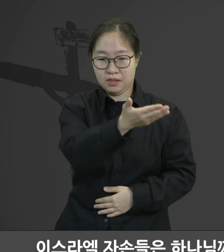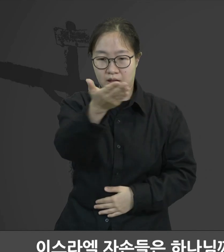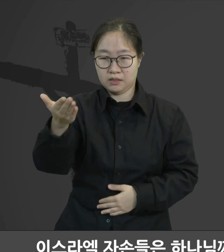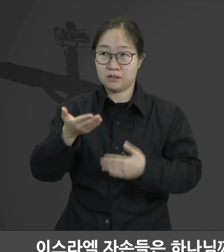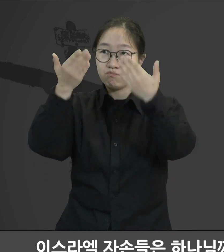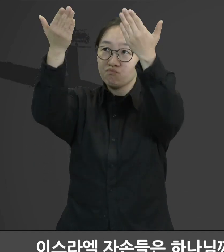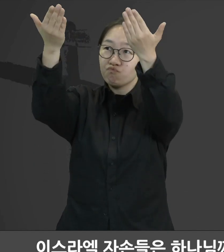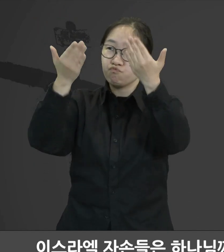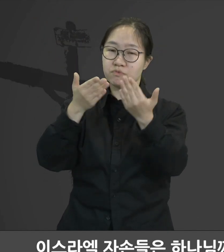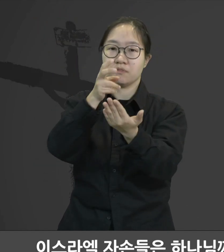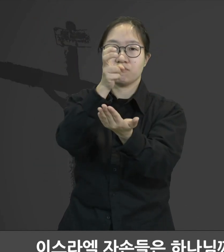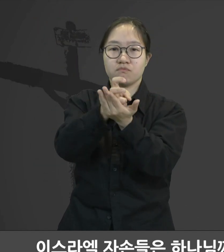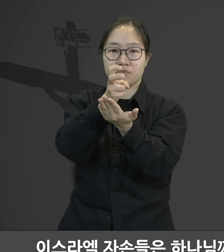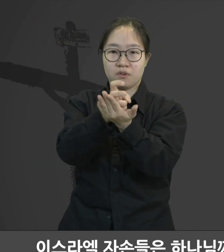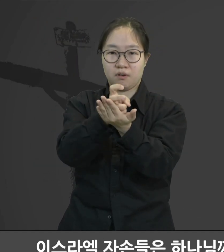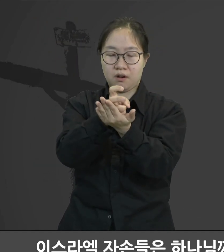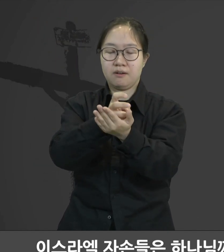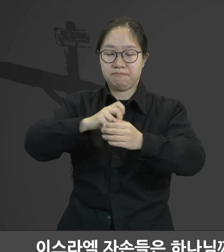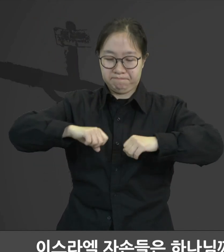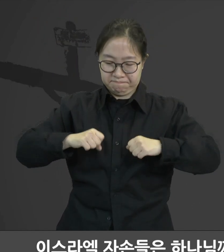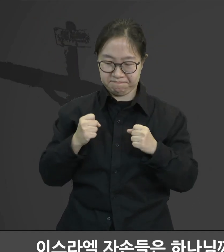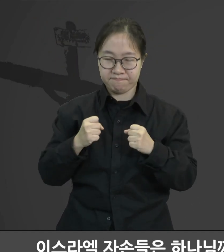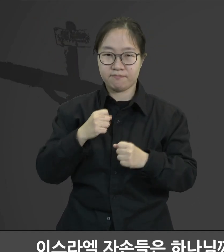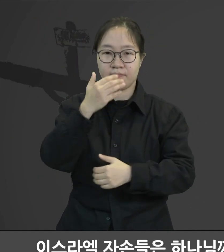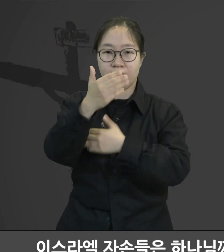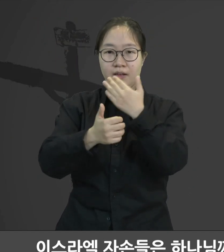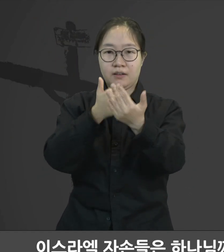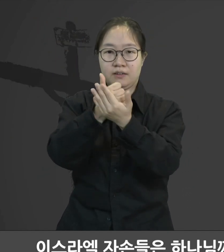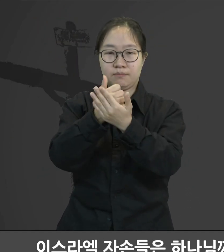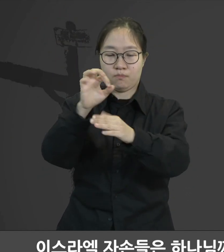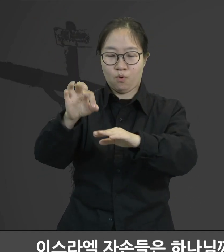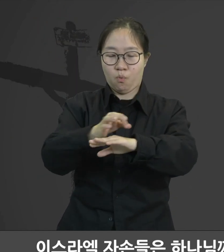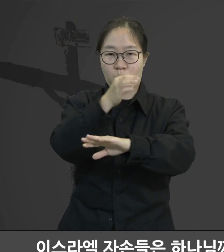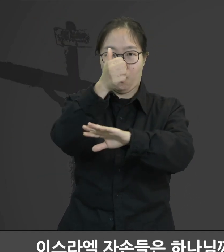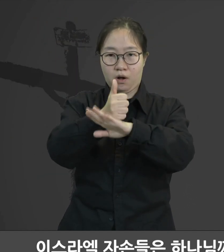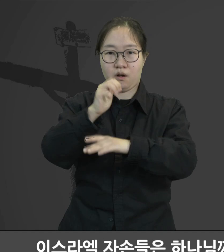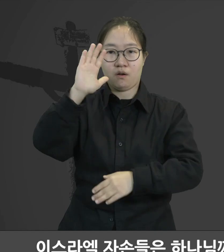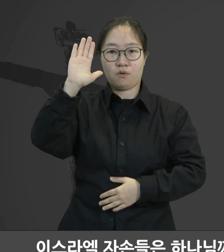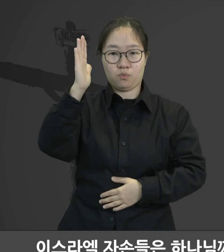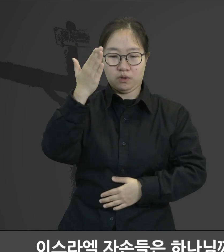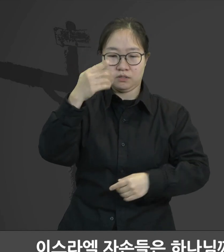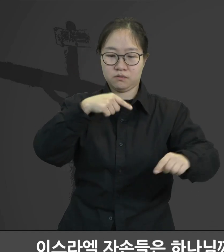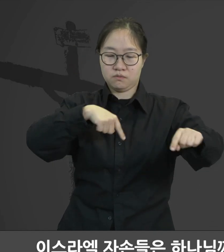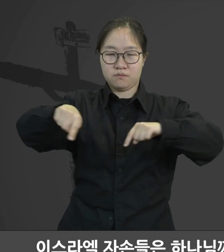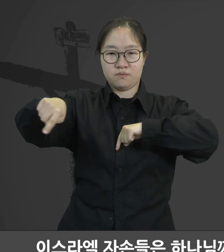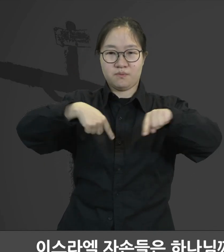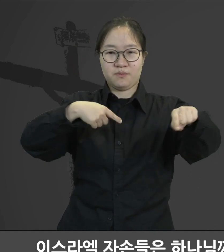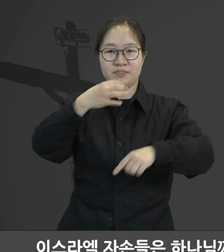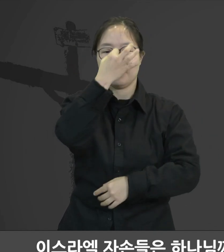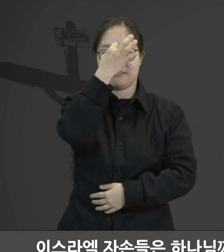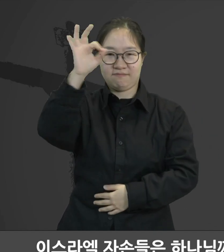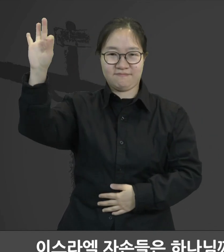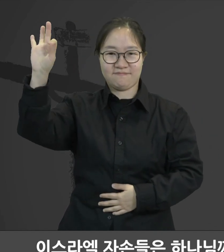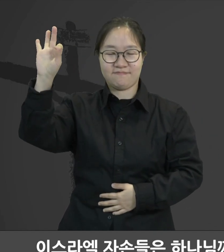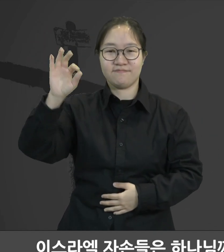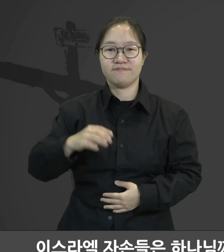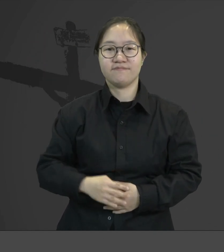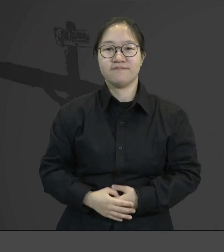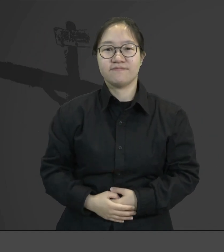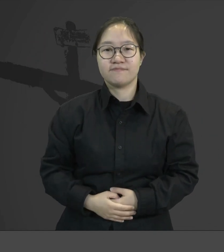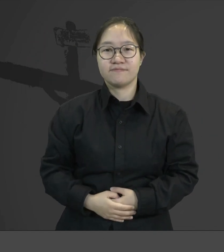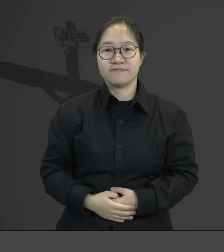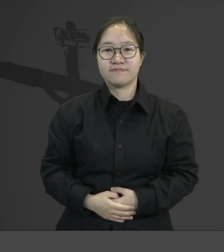하였고, 이스라엘 자손들은 하나님께서 정하신 율례를 받아들이면서 하나님의 왕되심과